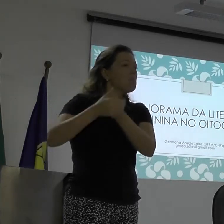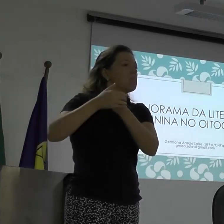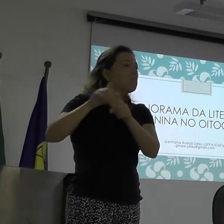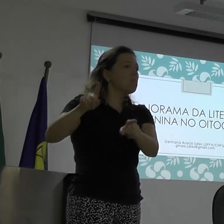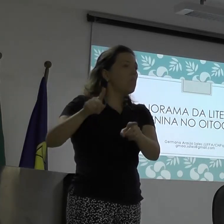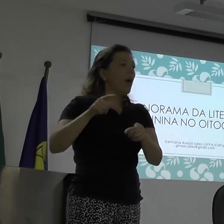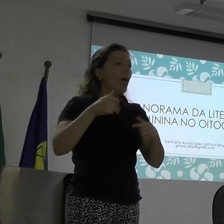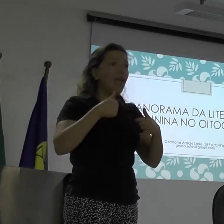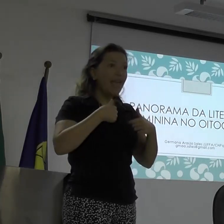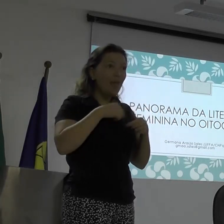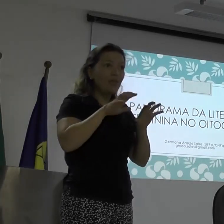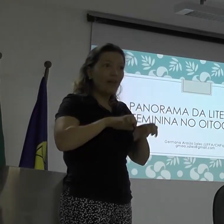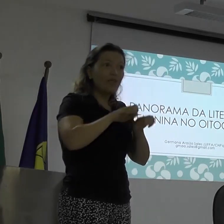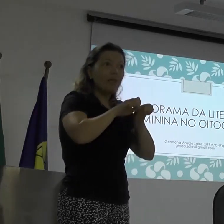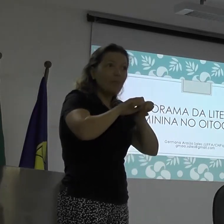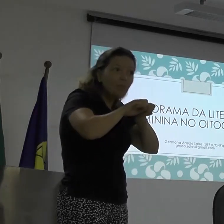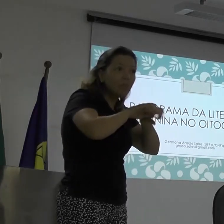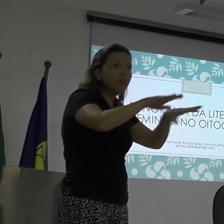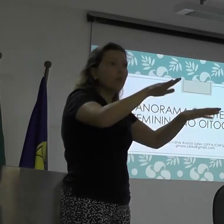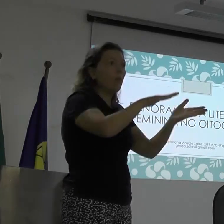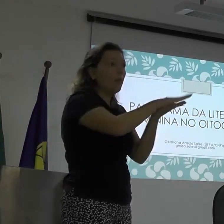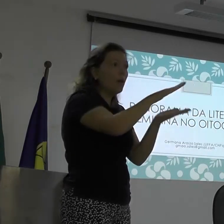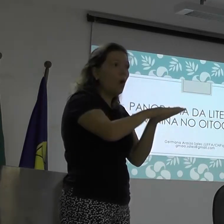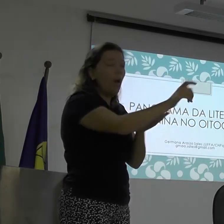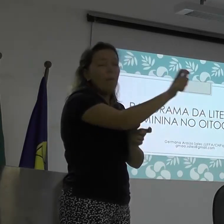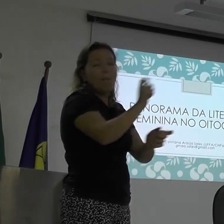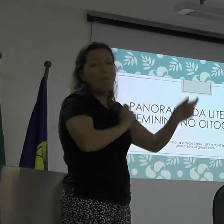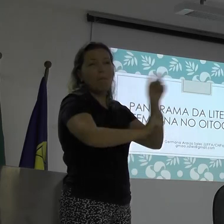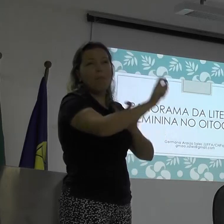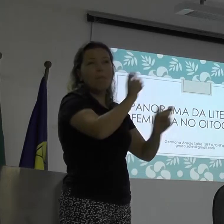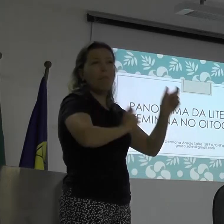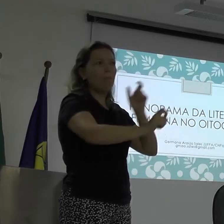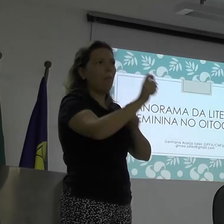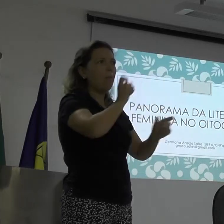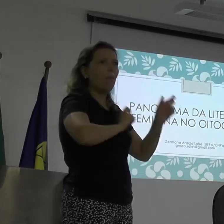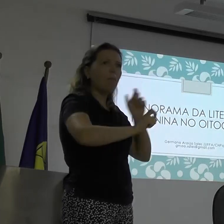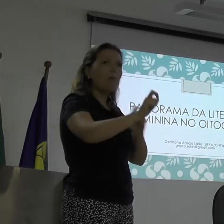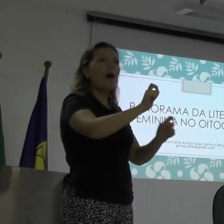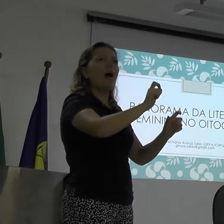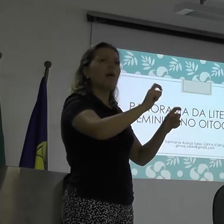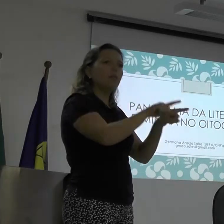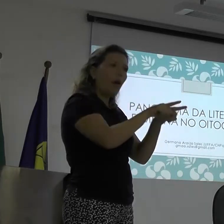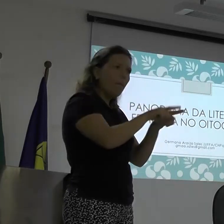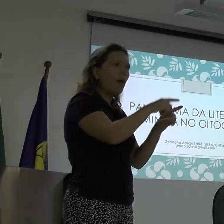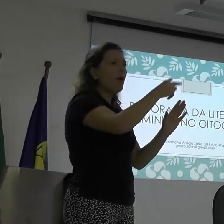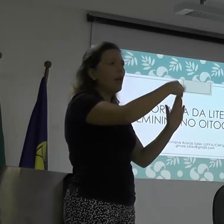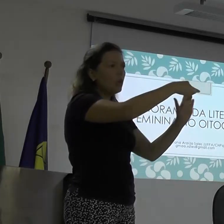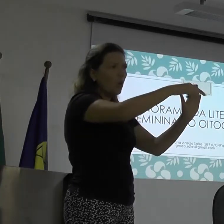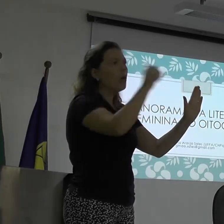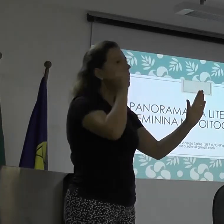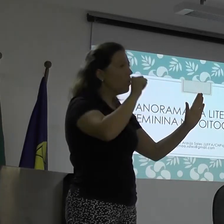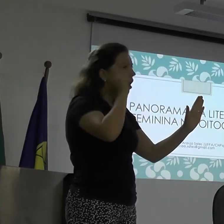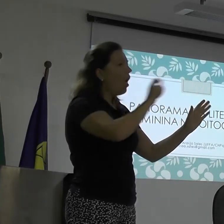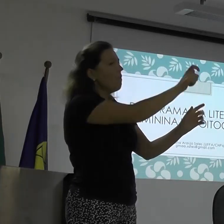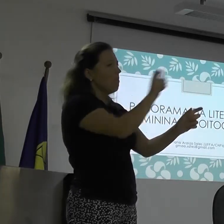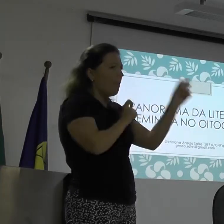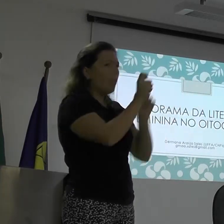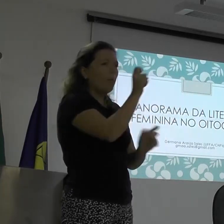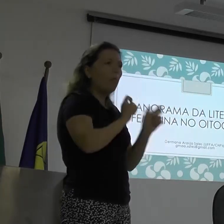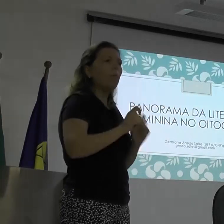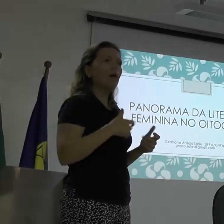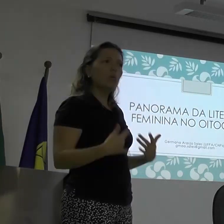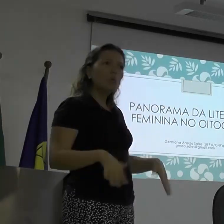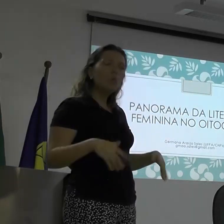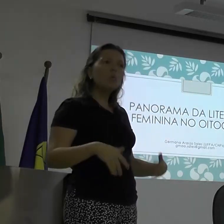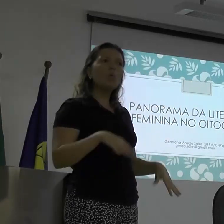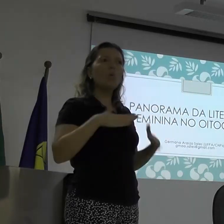xingada em toda a minha vida pelos leitores, inclusive leitoras mulheres, né? Mas essa é a pior reação.